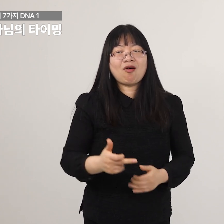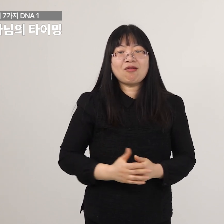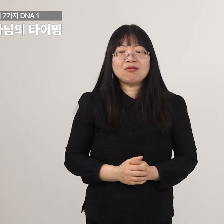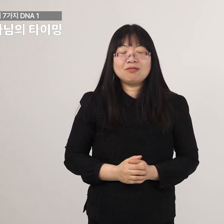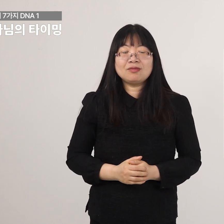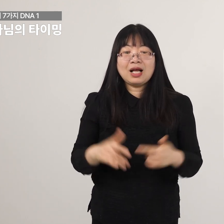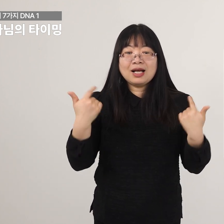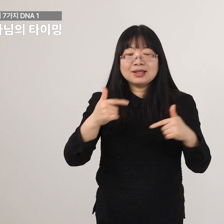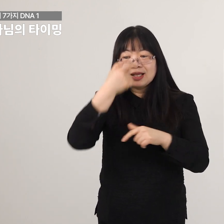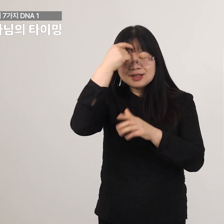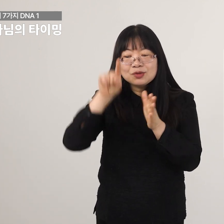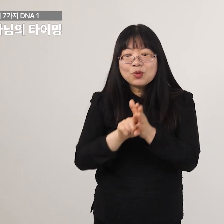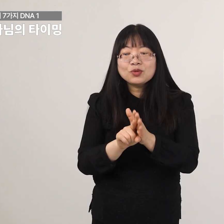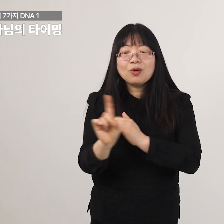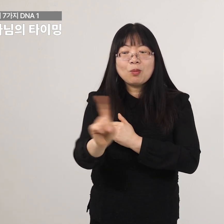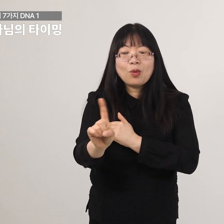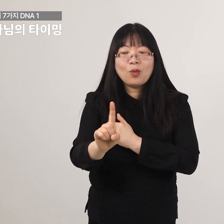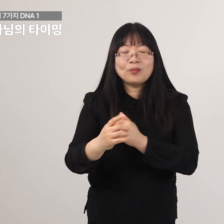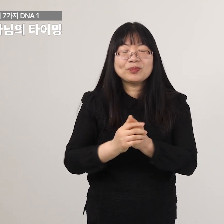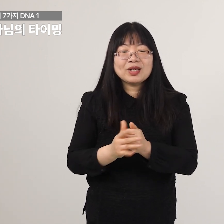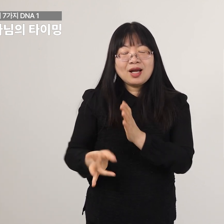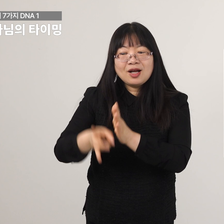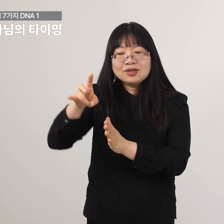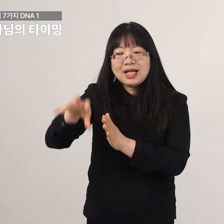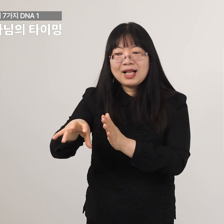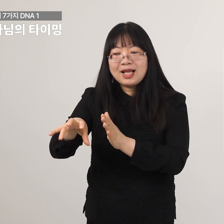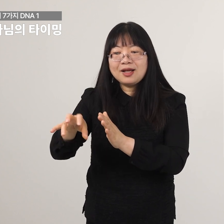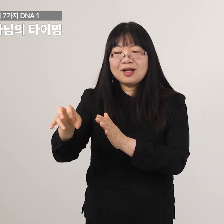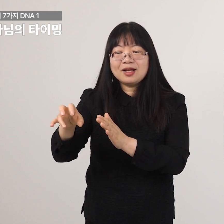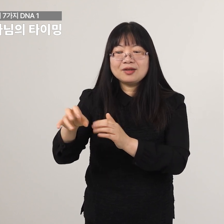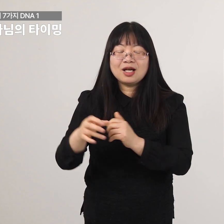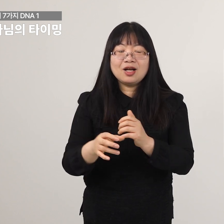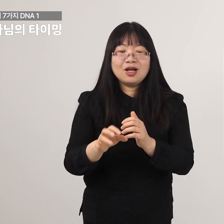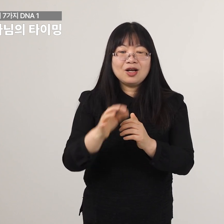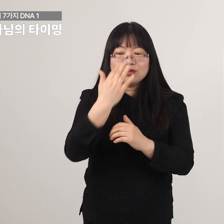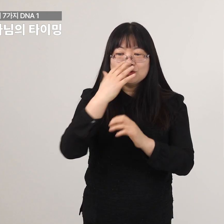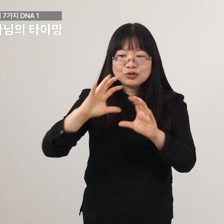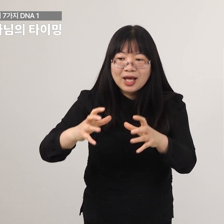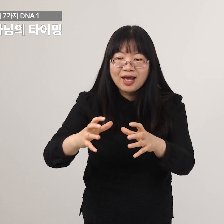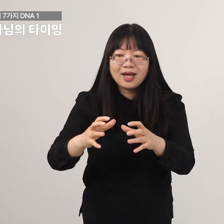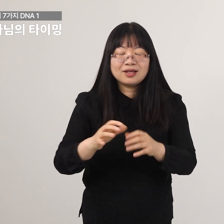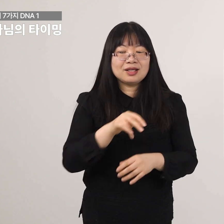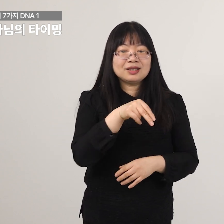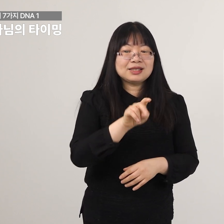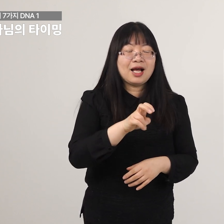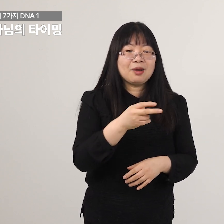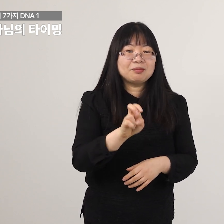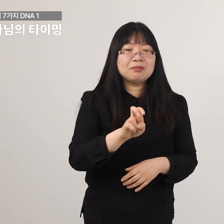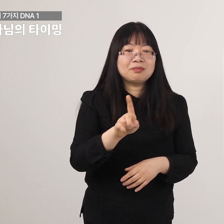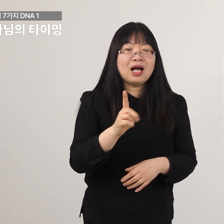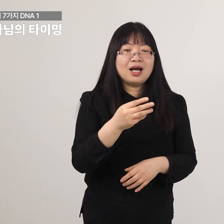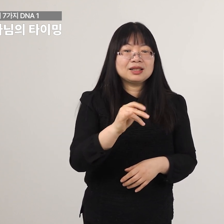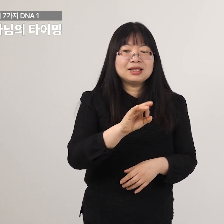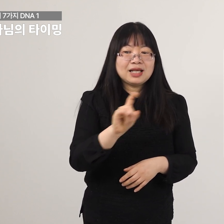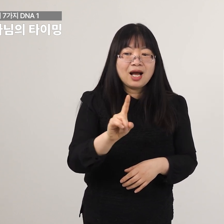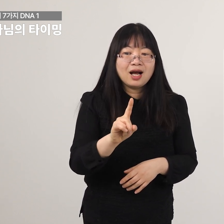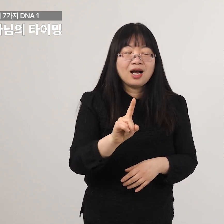항상 기독교는 예루살렘과 유대와 사마리아와